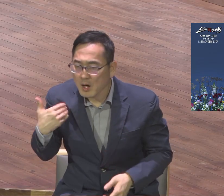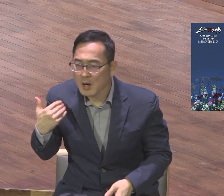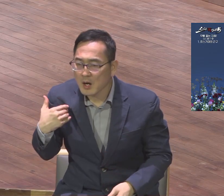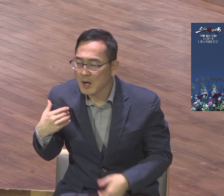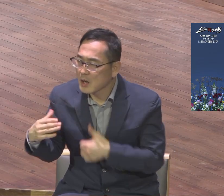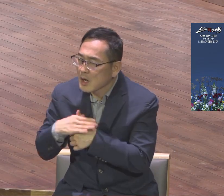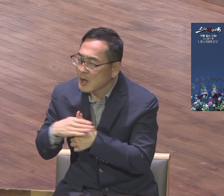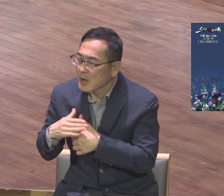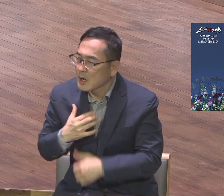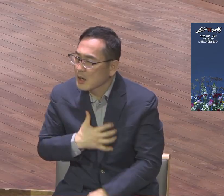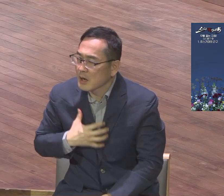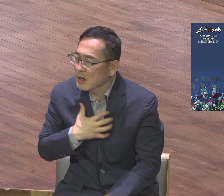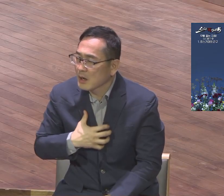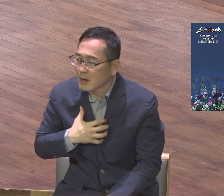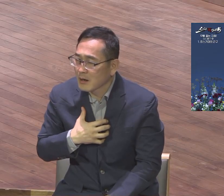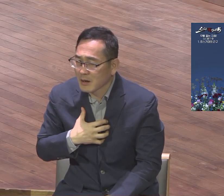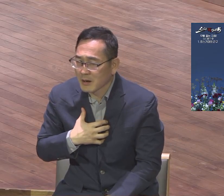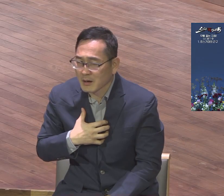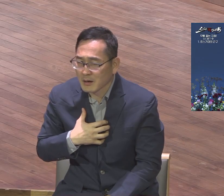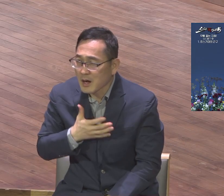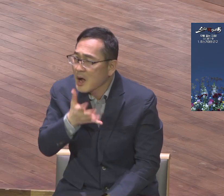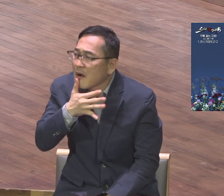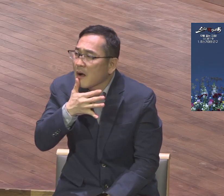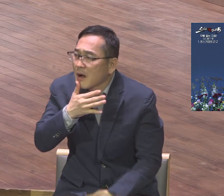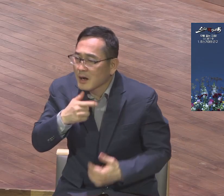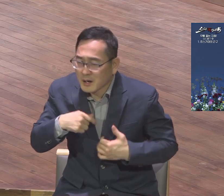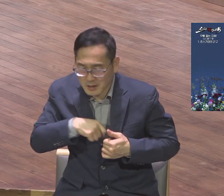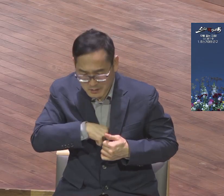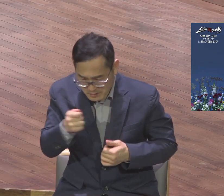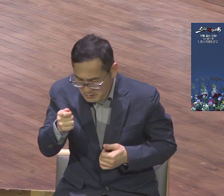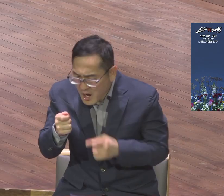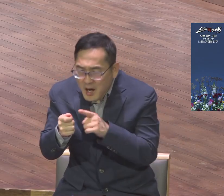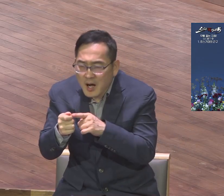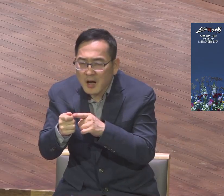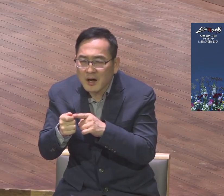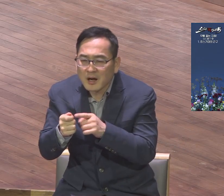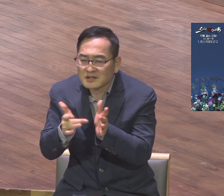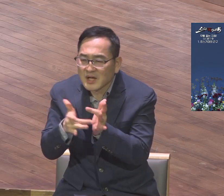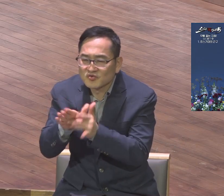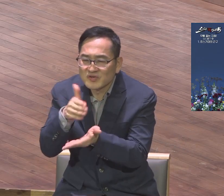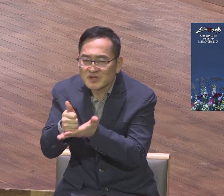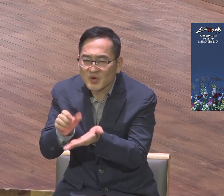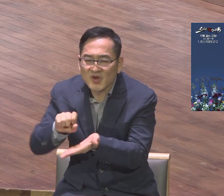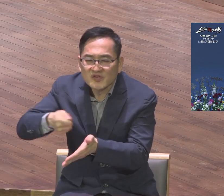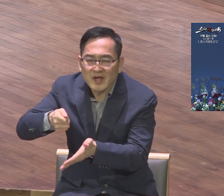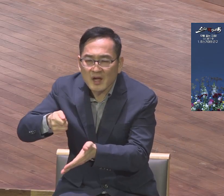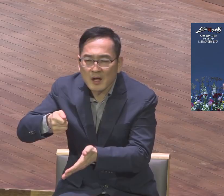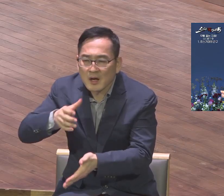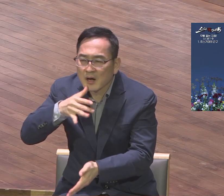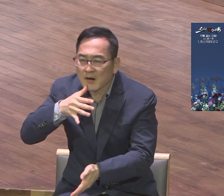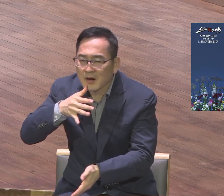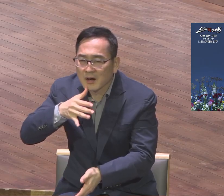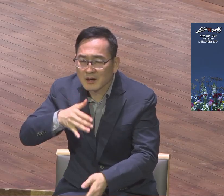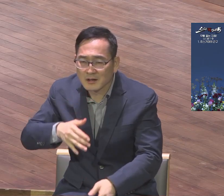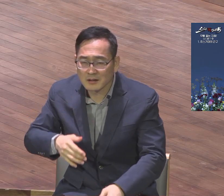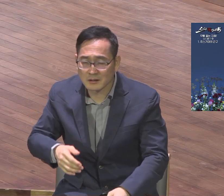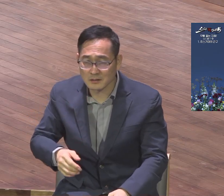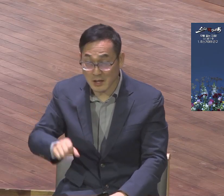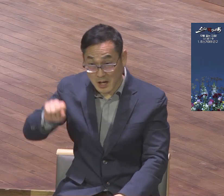어려움 힘든 일 오고 억울한 일 오고 갑작스러운 문제가 닥치면 기도를 잊어버려요. 그런 성도들 많아요.